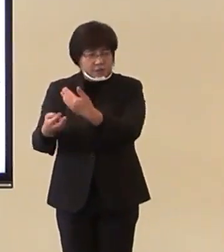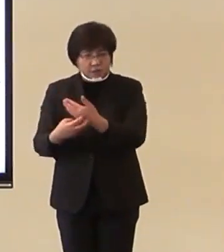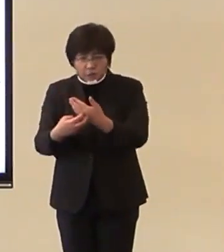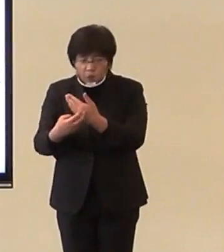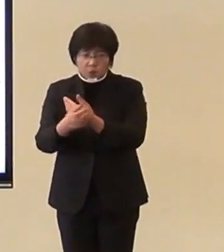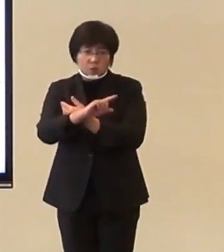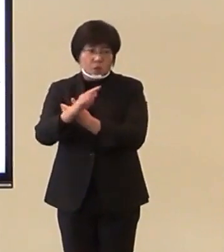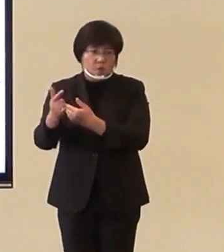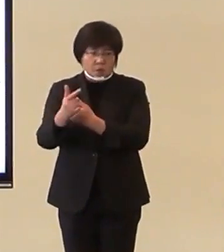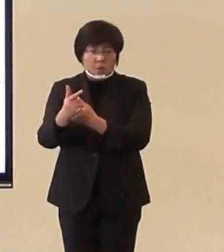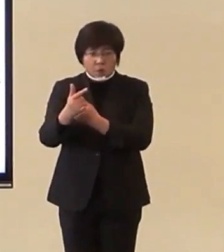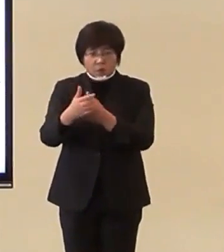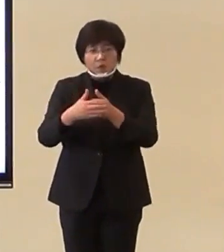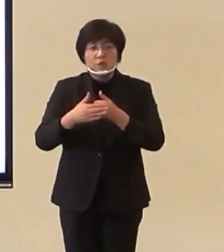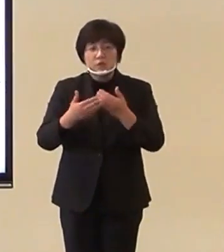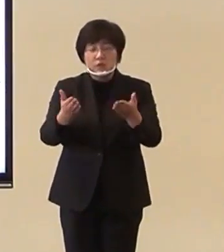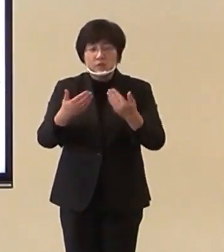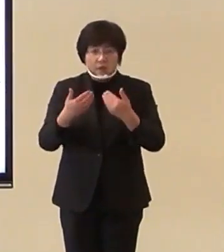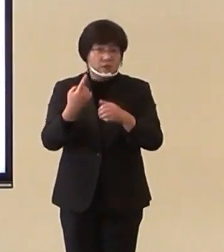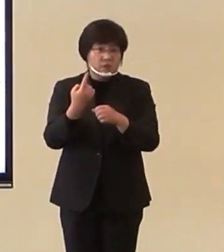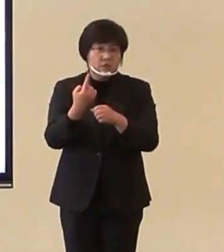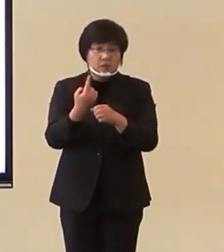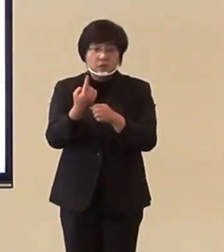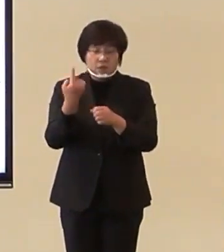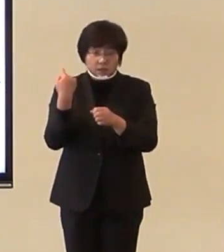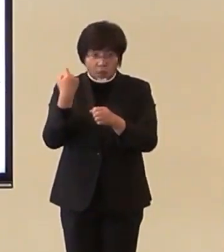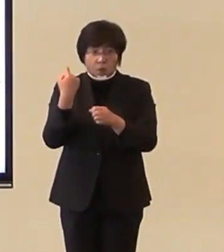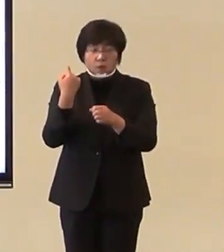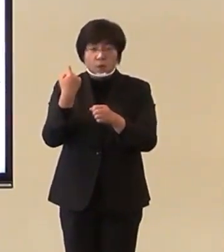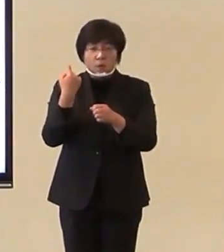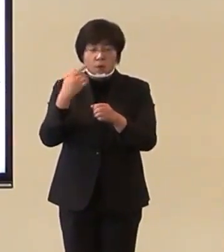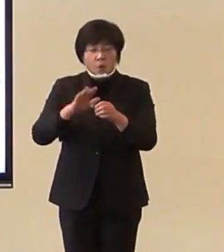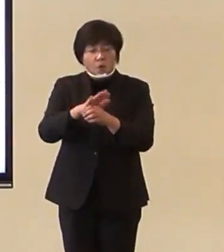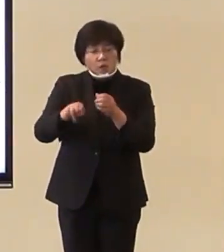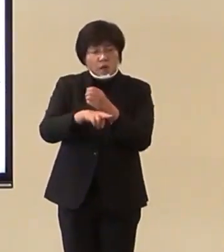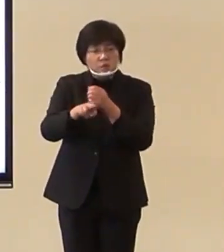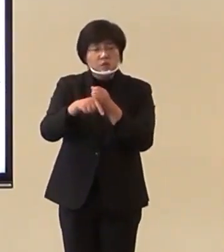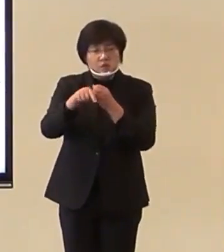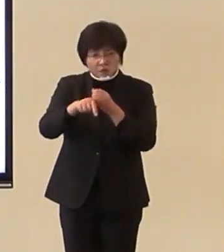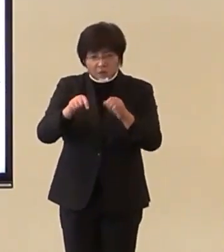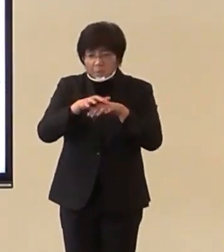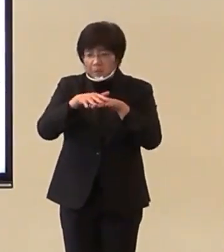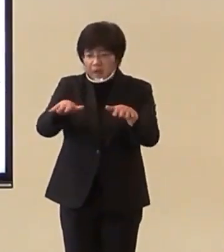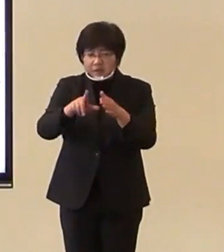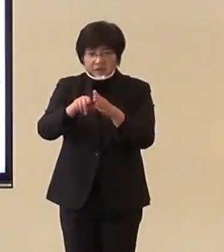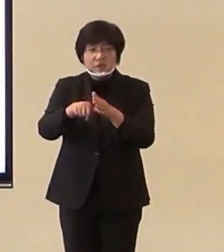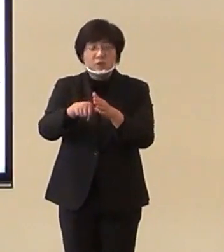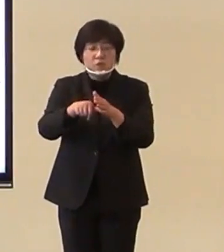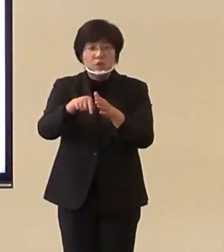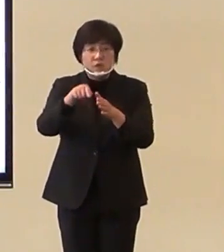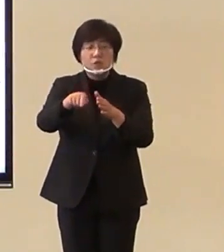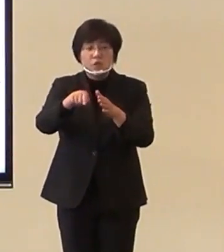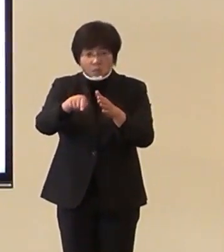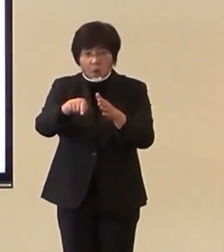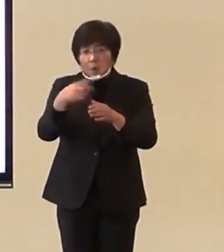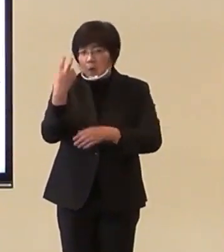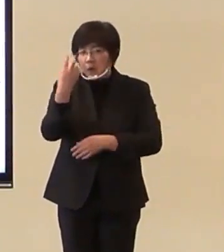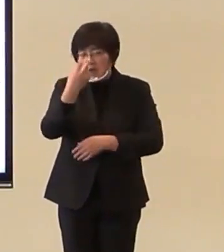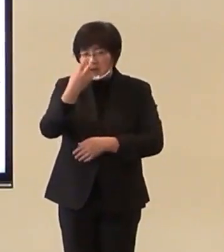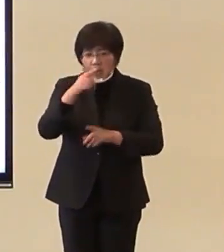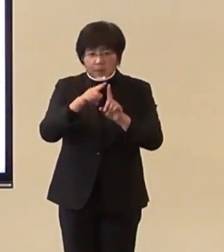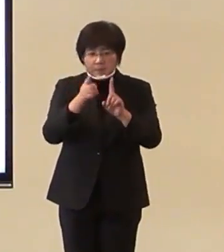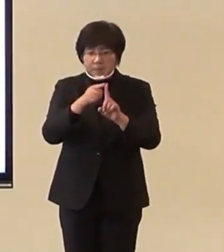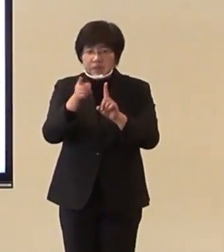延長線で昨年コロナ禍においても、PCR 検査を各診療所で取り行っていただい